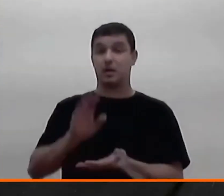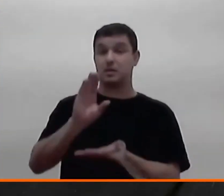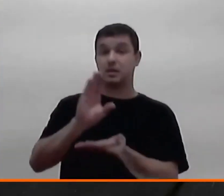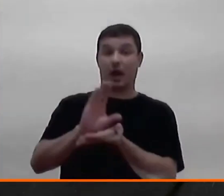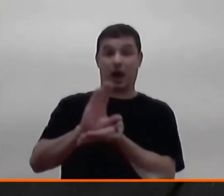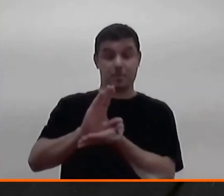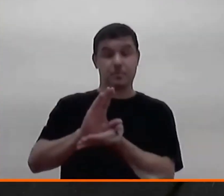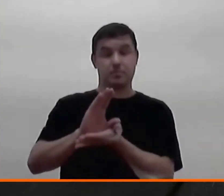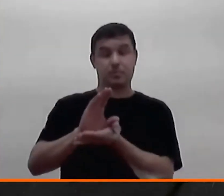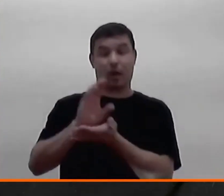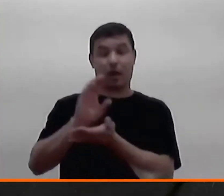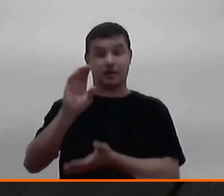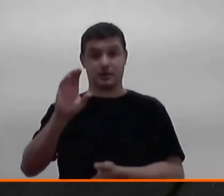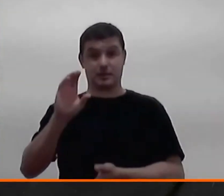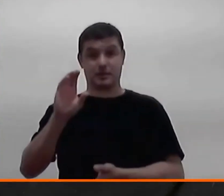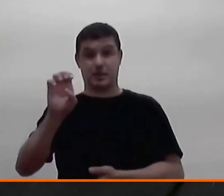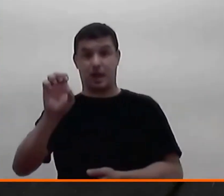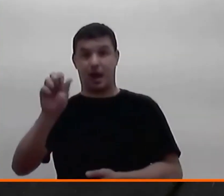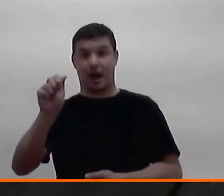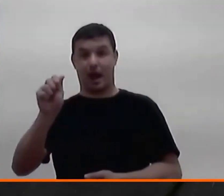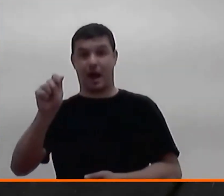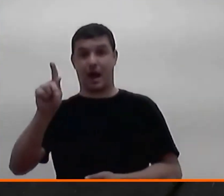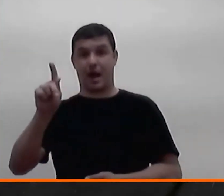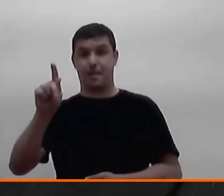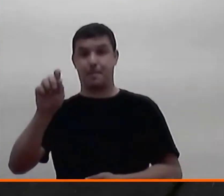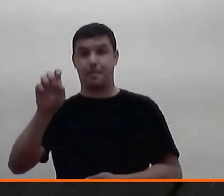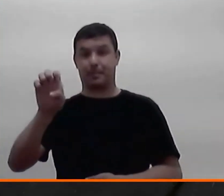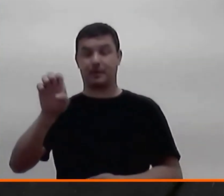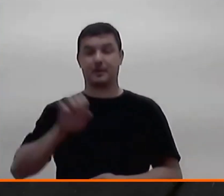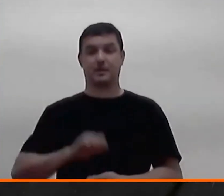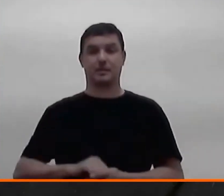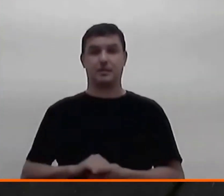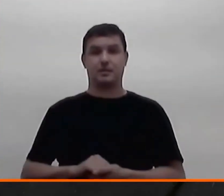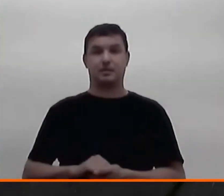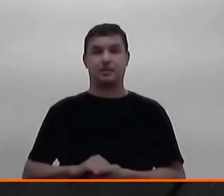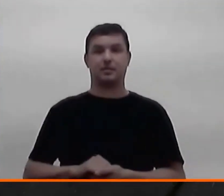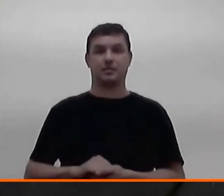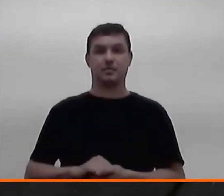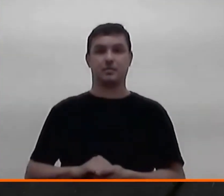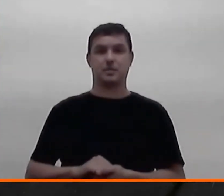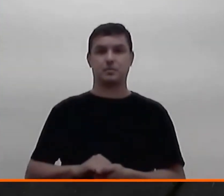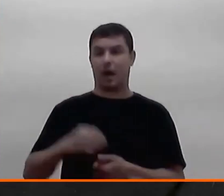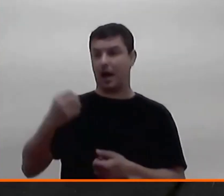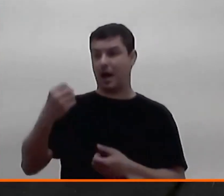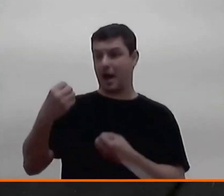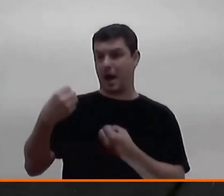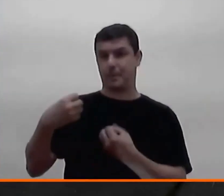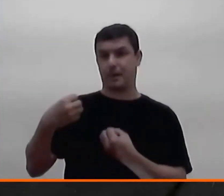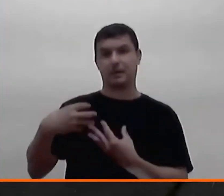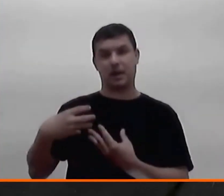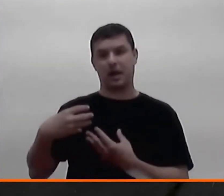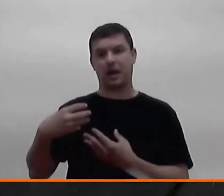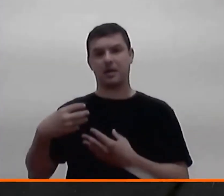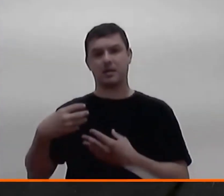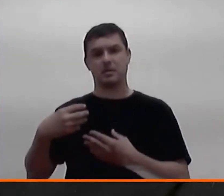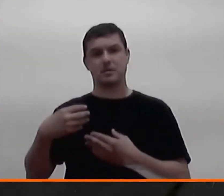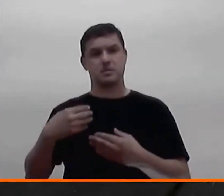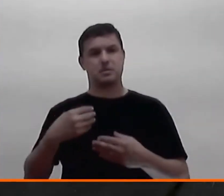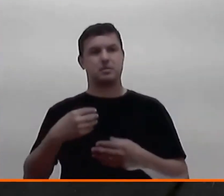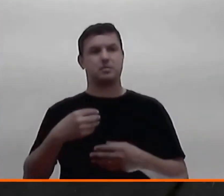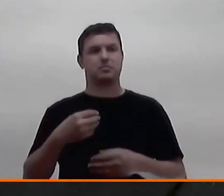CEAP, aleluia. Senhor Jesus, todos nós precisamos ser aperfeiçoados no